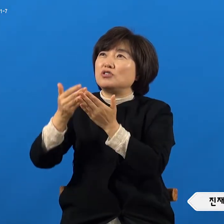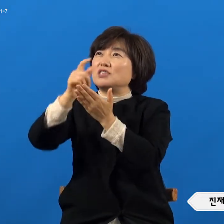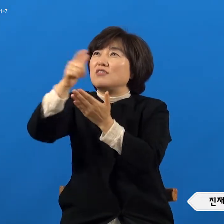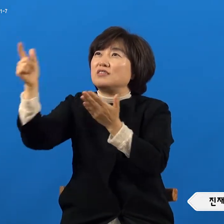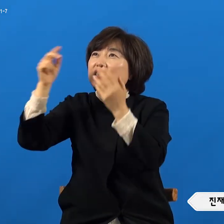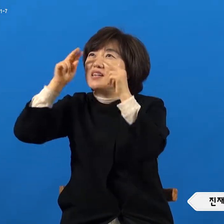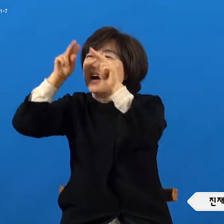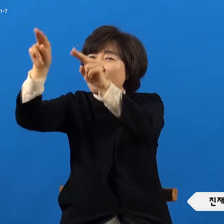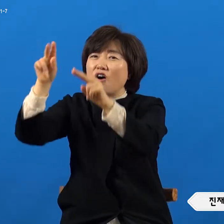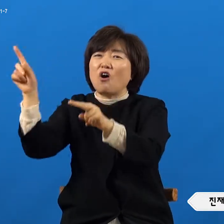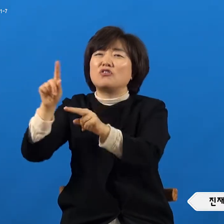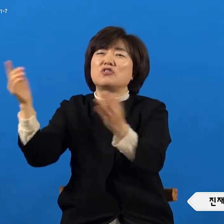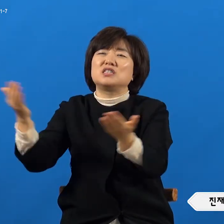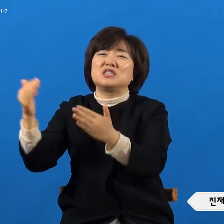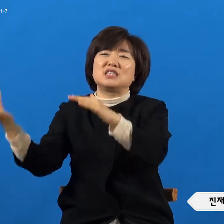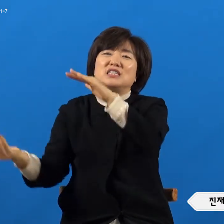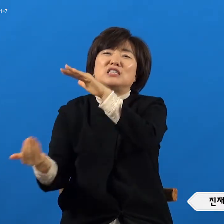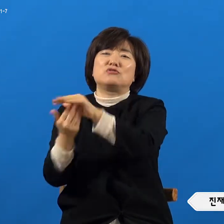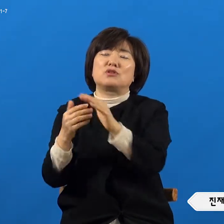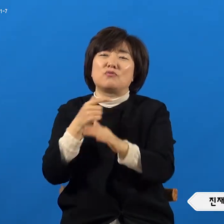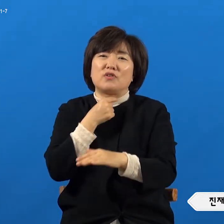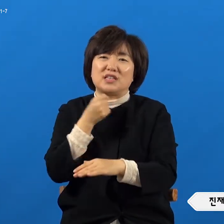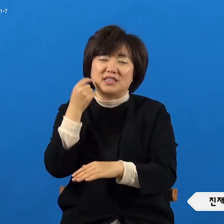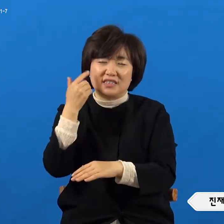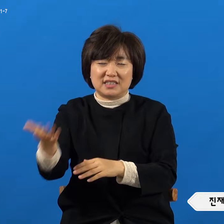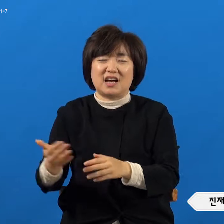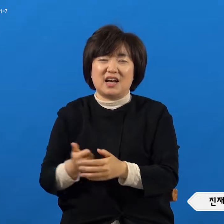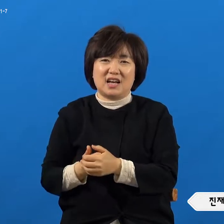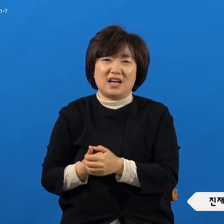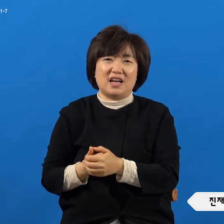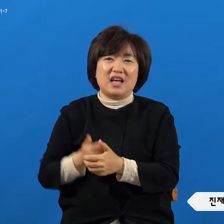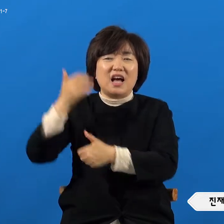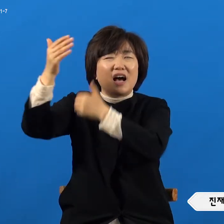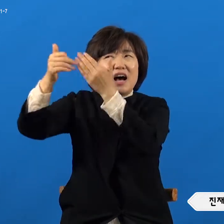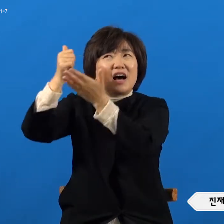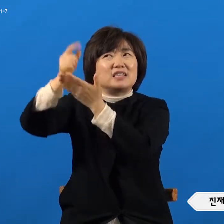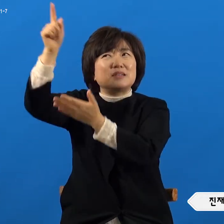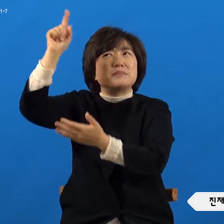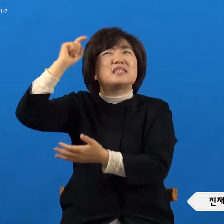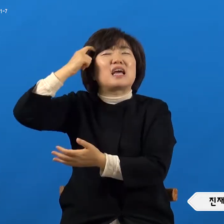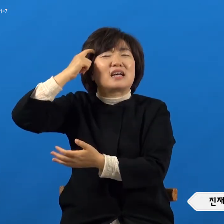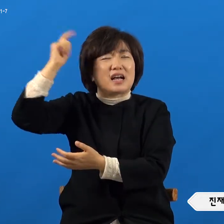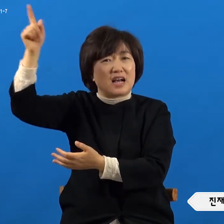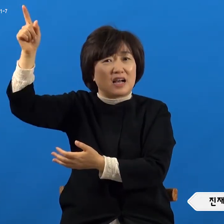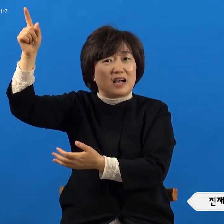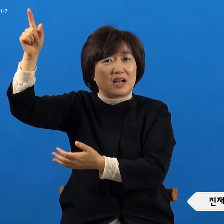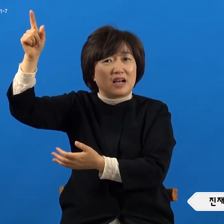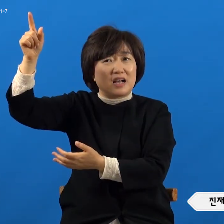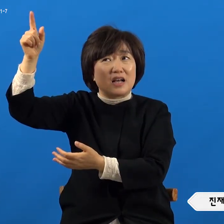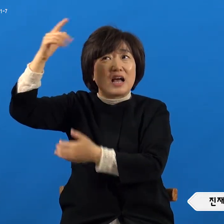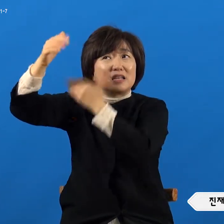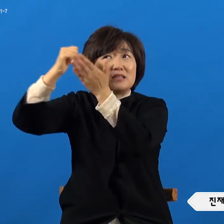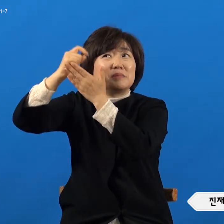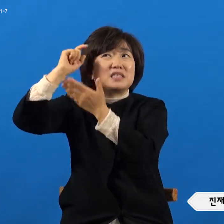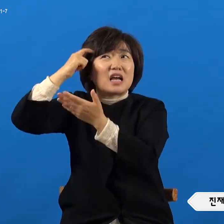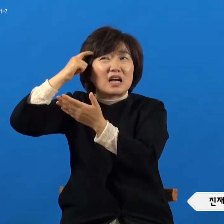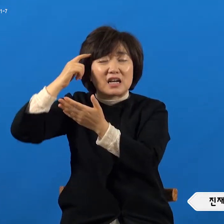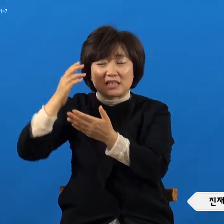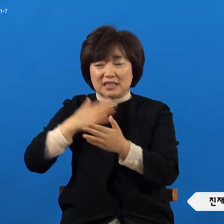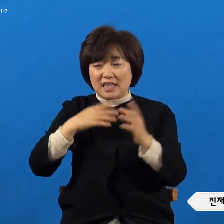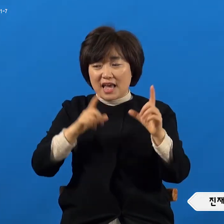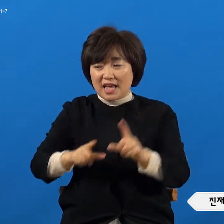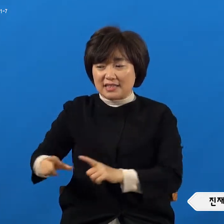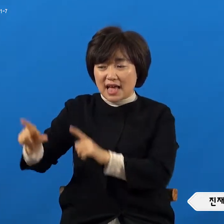어떤 일들을 이루시기를 원하시는가, 하나님의 가치관이 우리 삶 가운데 나타나